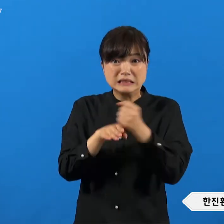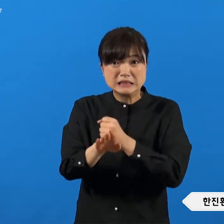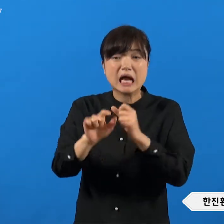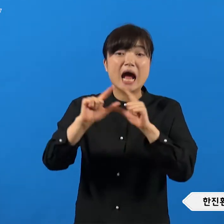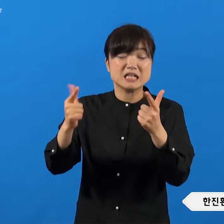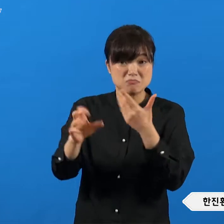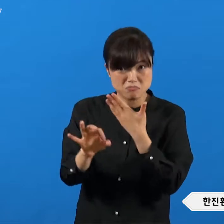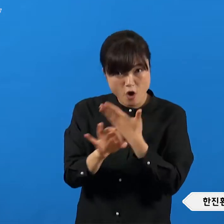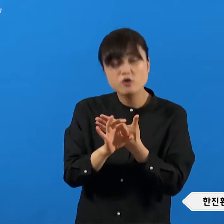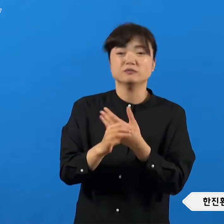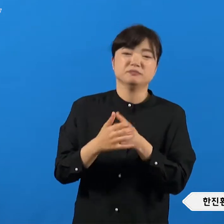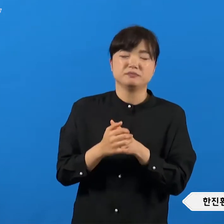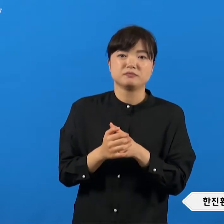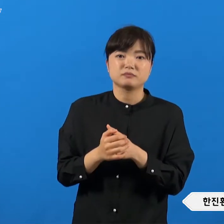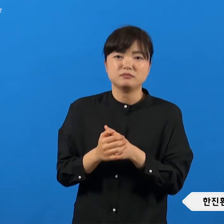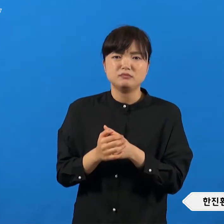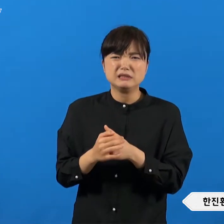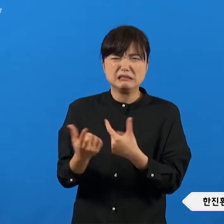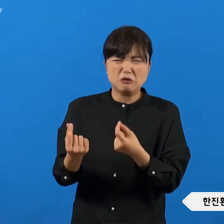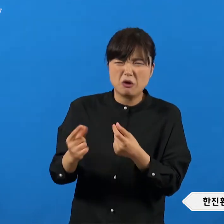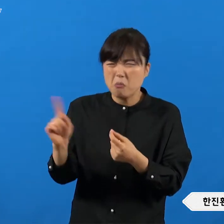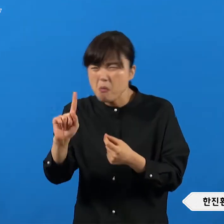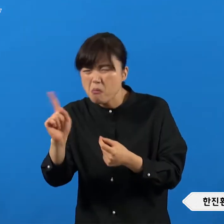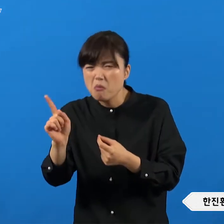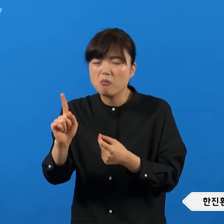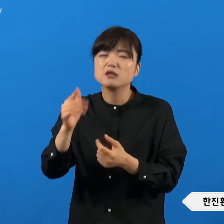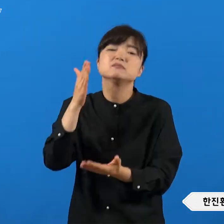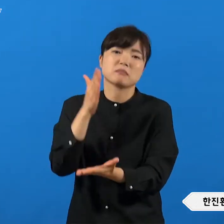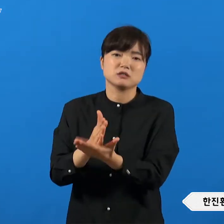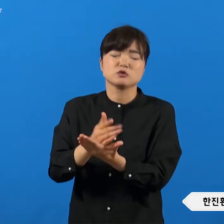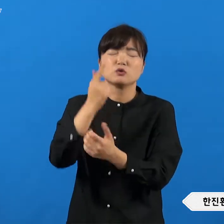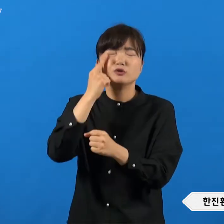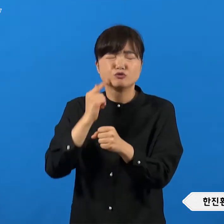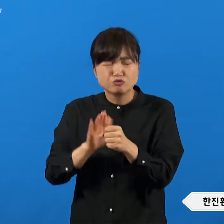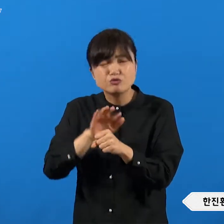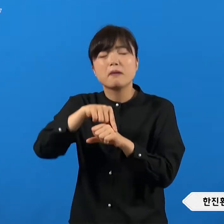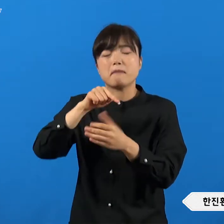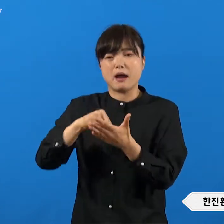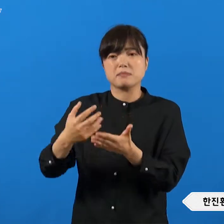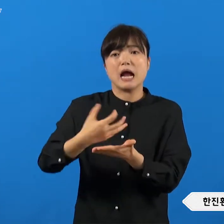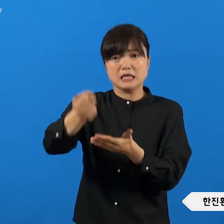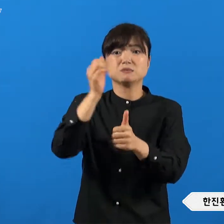아니면 그렇게 우리가 긍휼의 가슴을 가져야 되겠습니다.